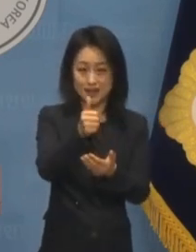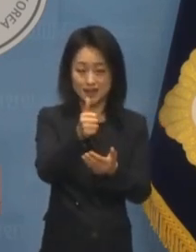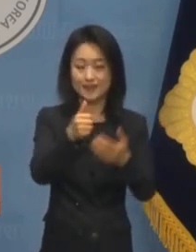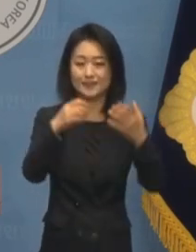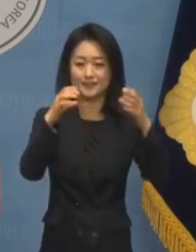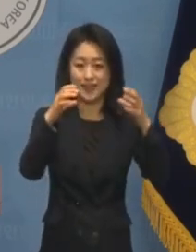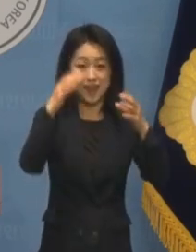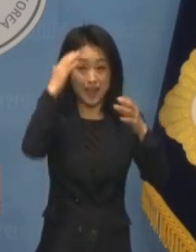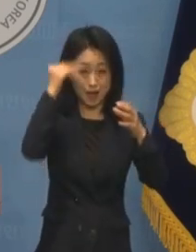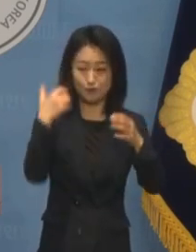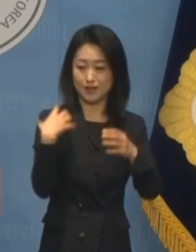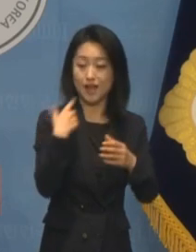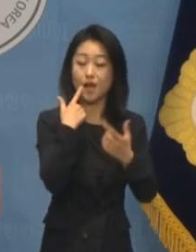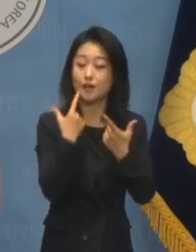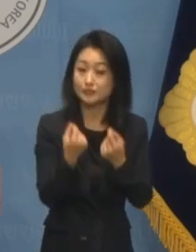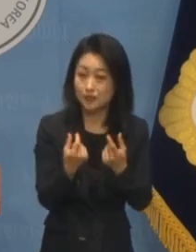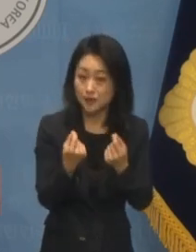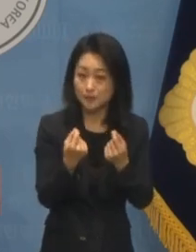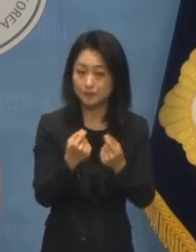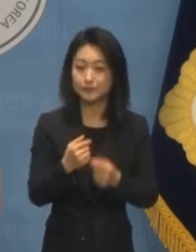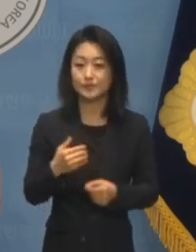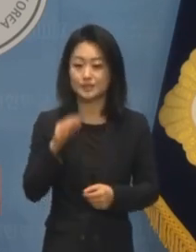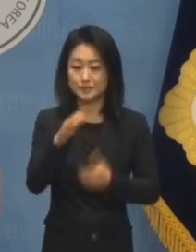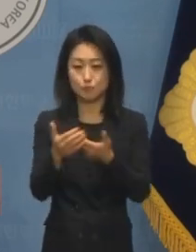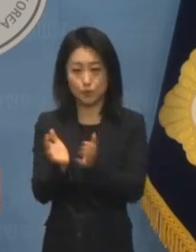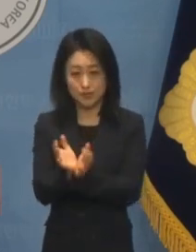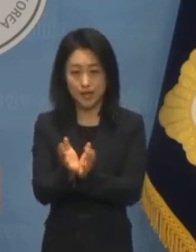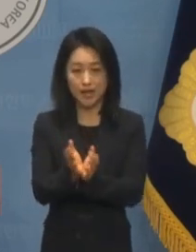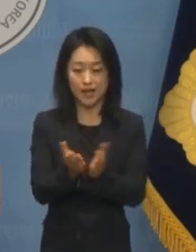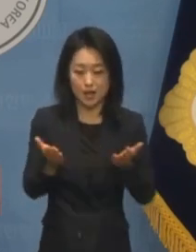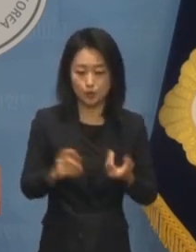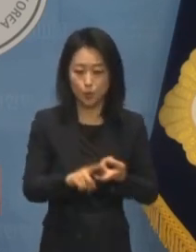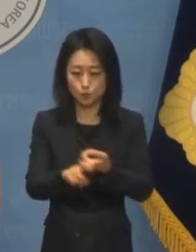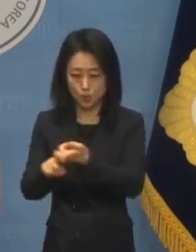앞으로도 민주노총과 한국노총 등 우리